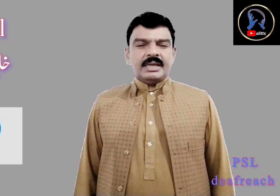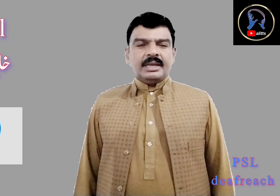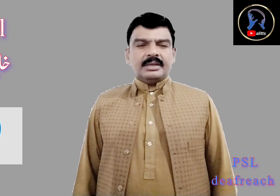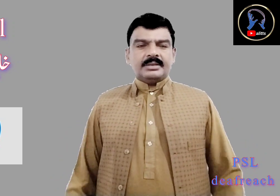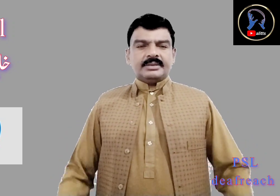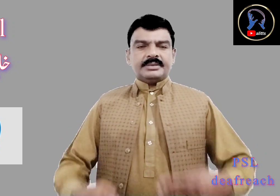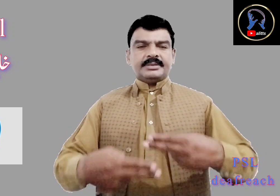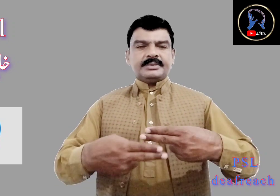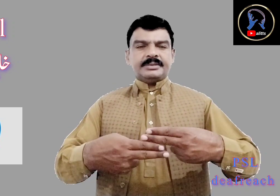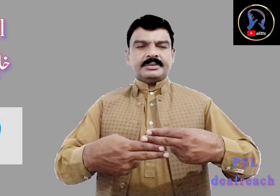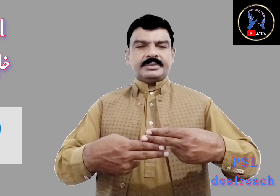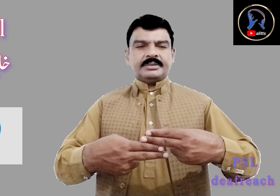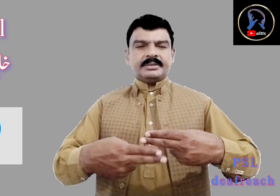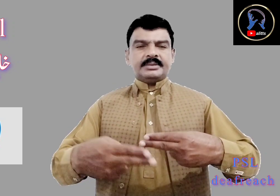सेल